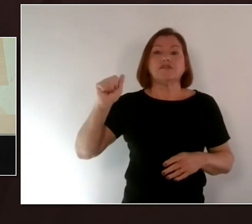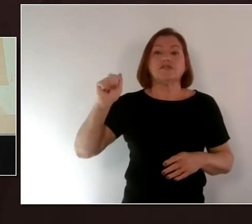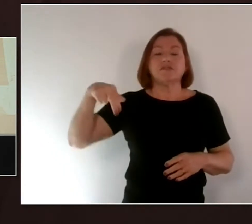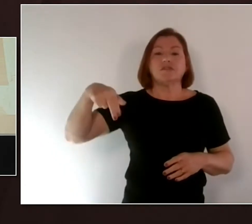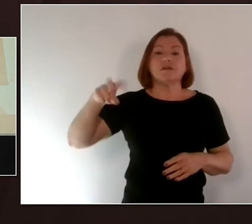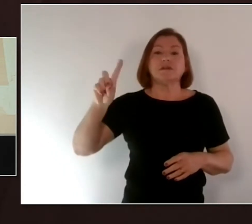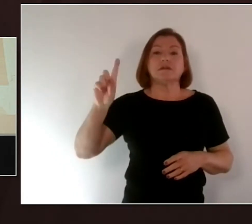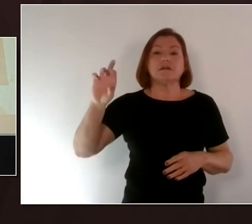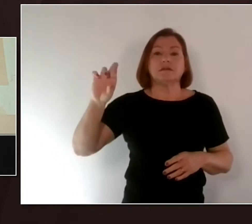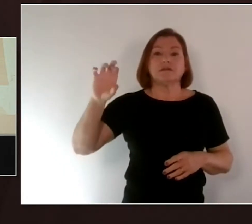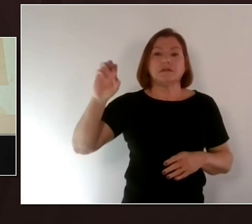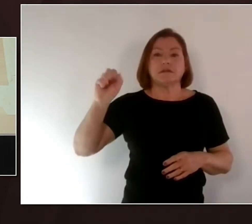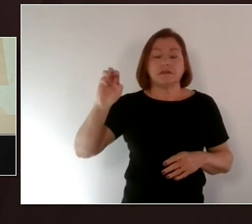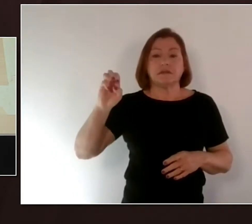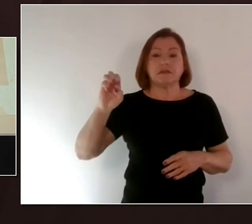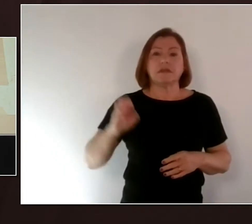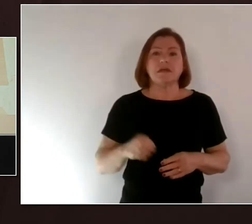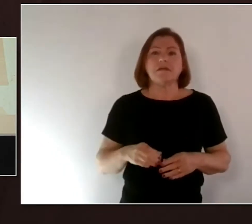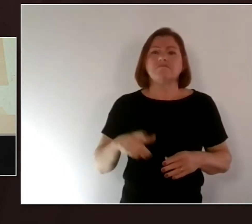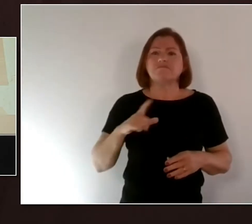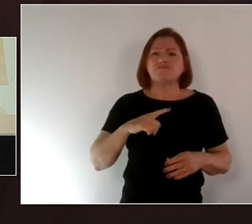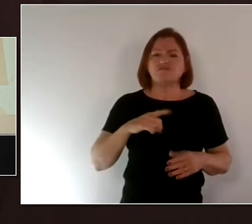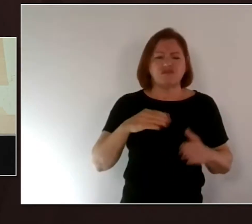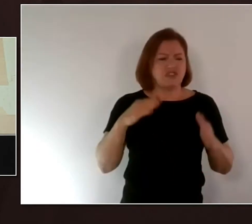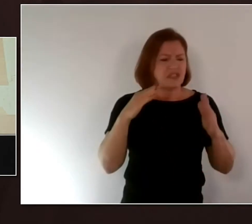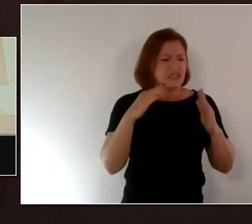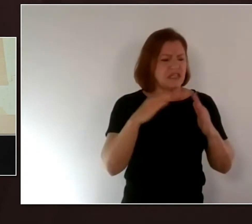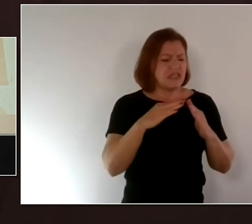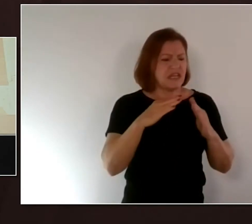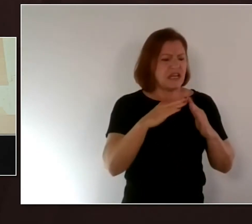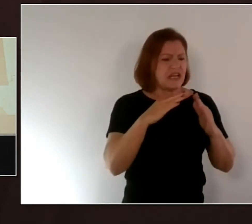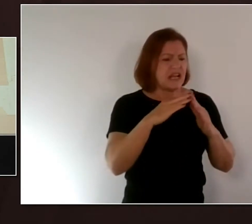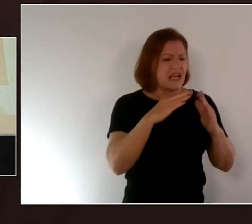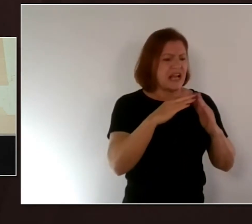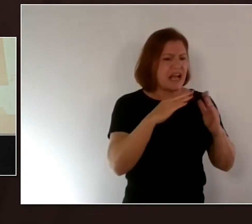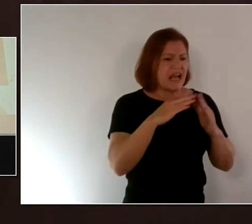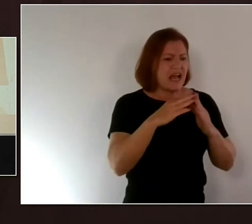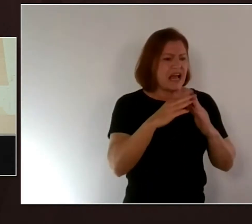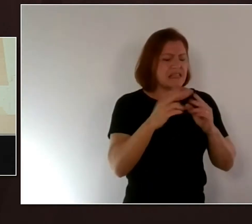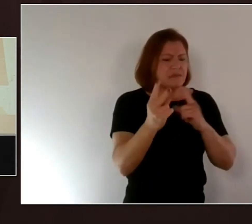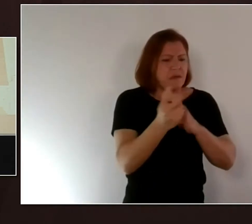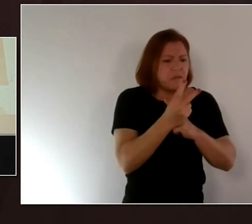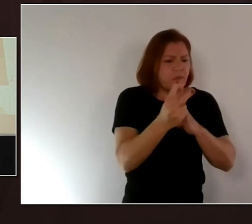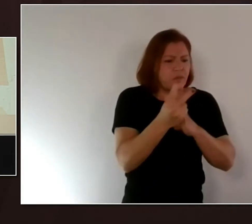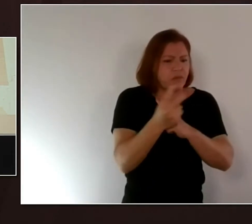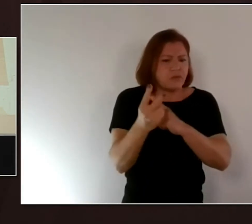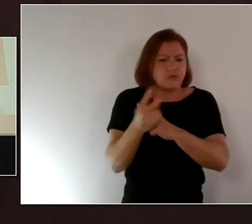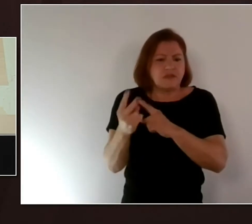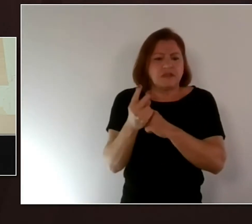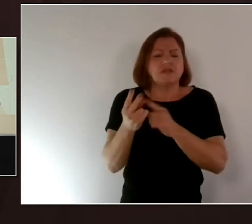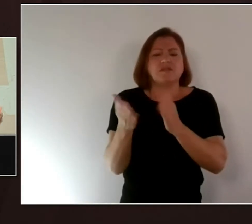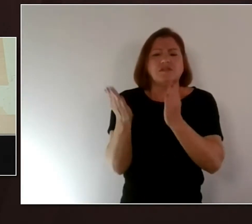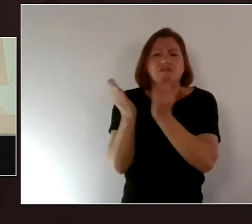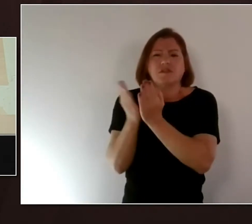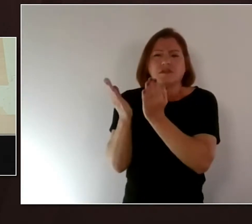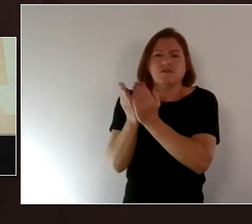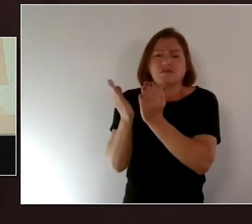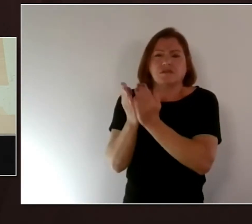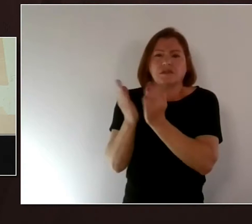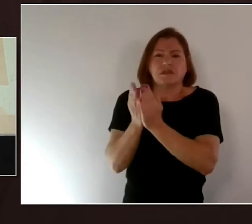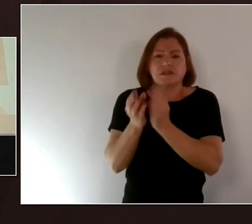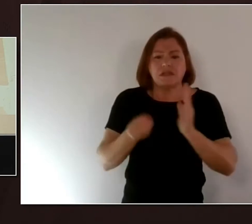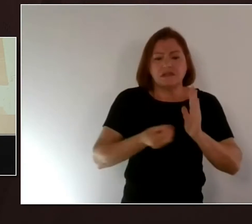igrejas cristãs. Quer dizer, foi somente nesse tempo que as chamadas igrejas